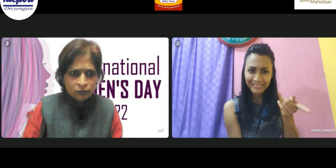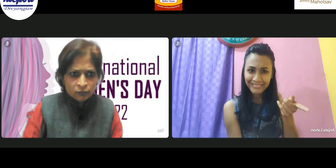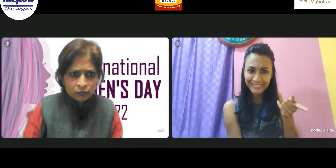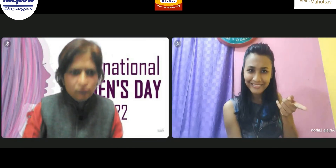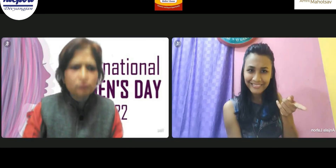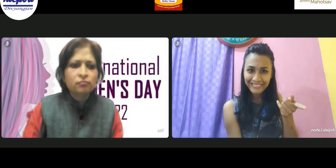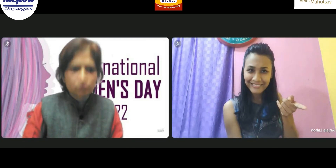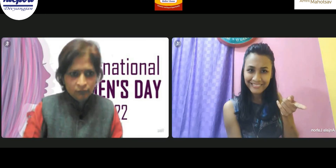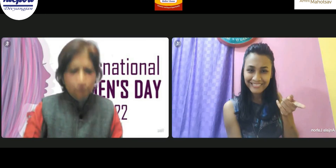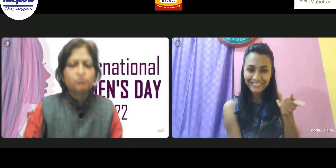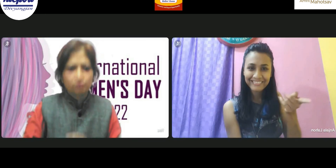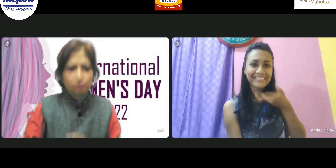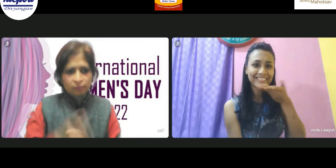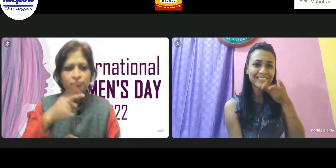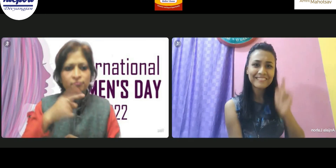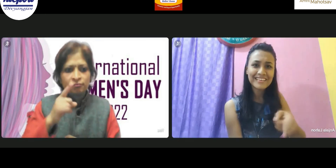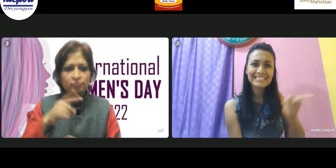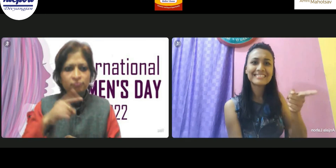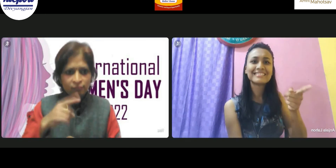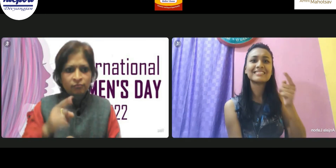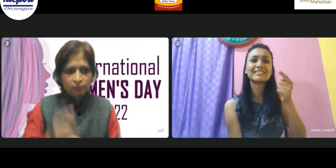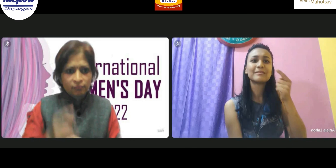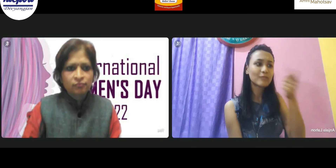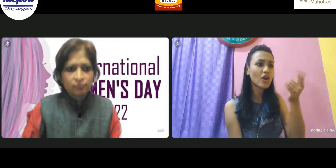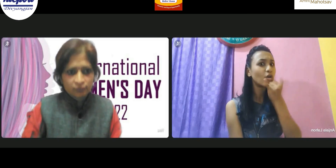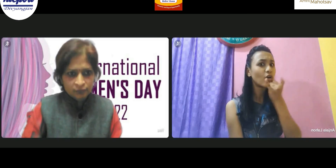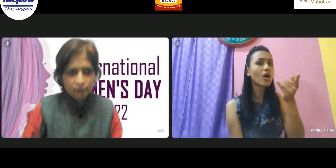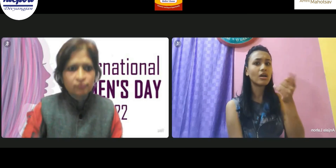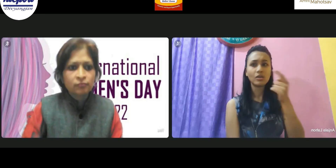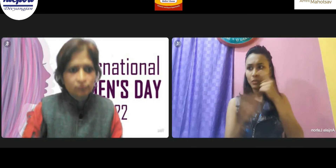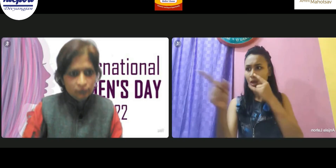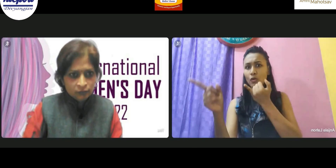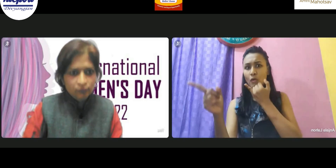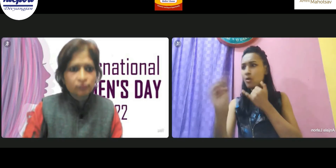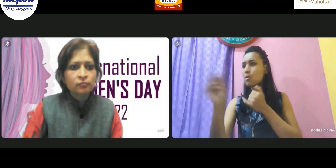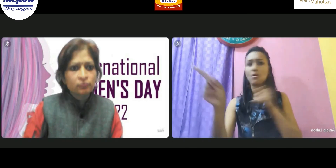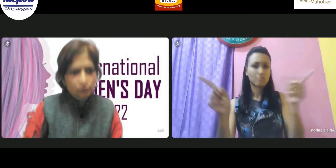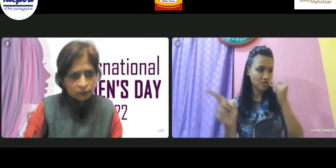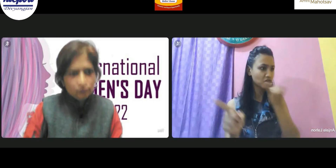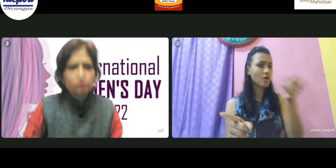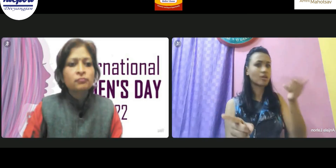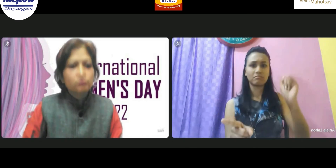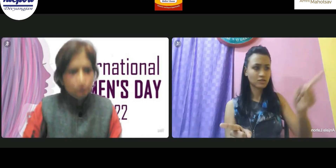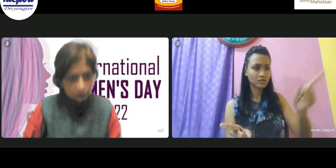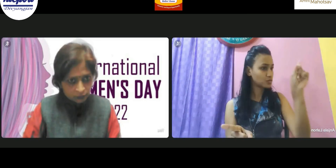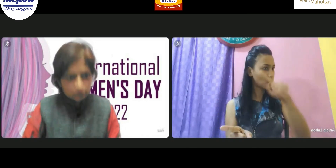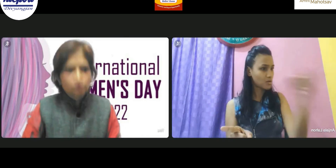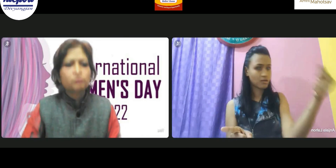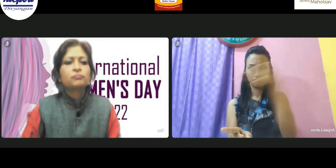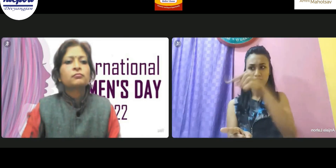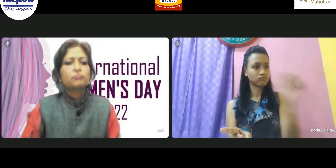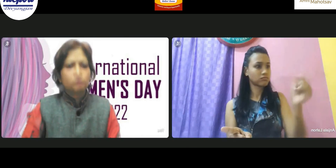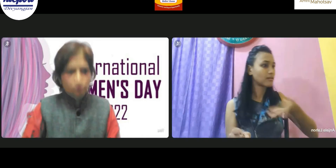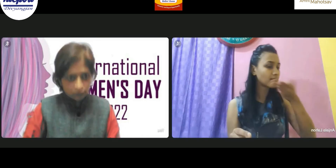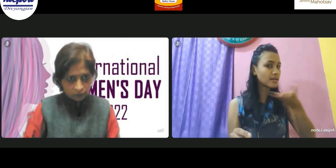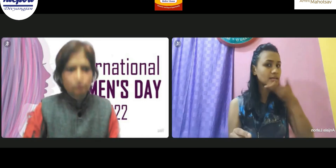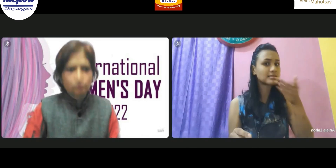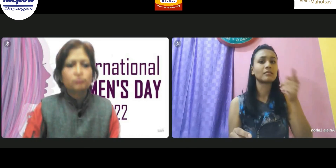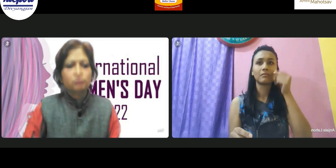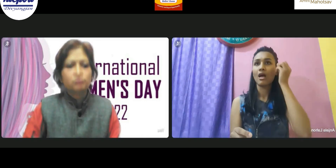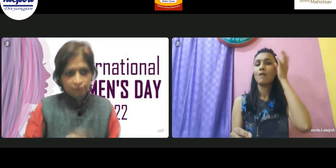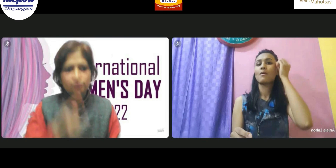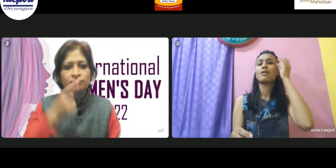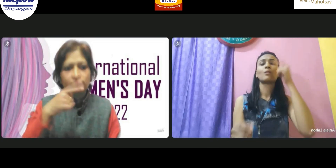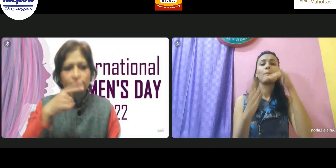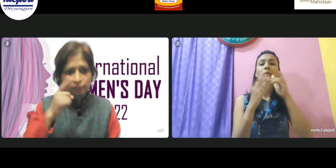हैं। तो क्या उन्हें अपने लड़कों को नहीं सिखाना चाहिए ये सारी बातें कि लड़के लड़कियों पर गंदे कमेंट्स करते हैं? उन्हें